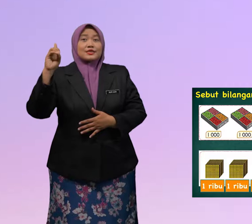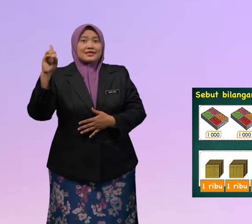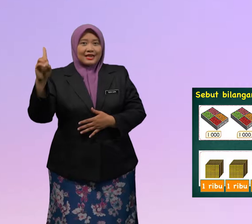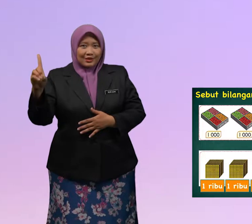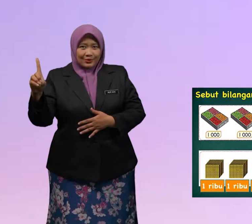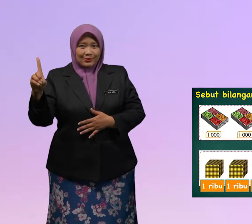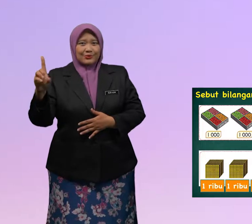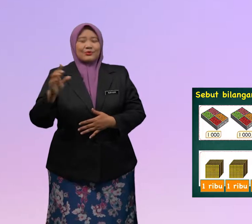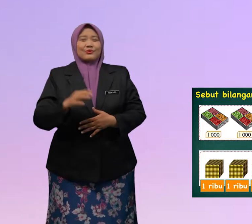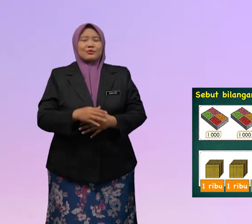3,001.